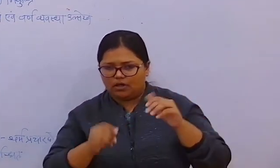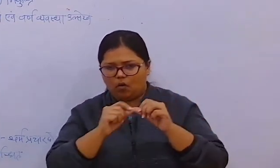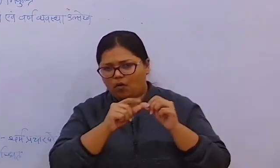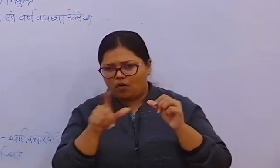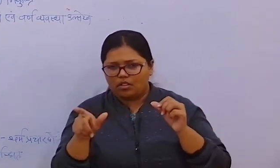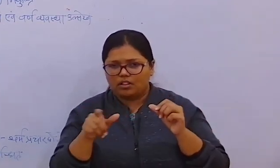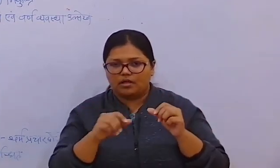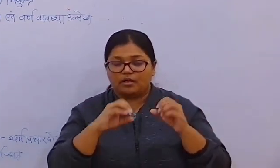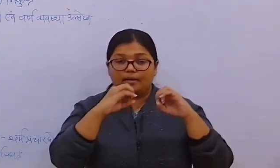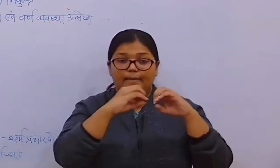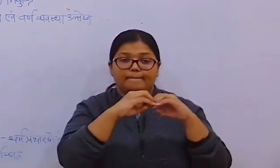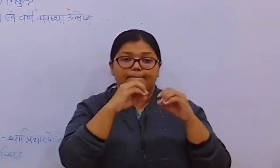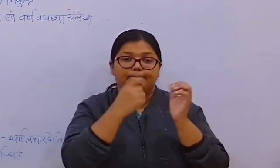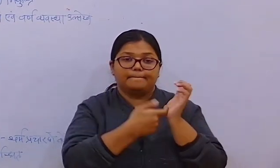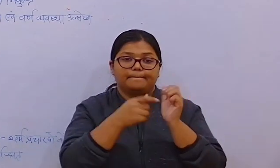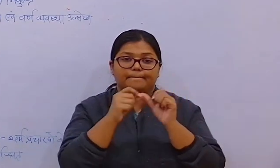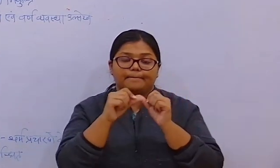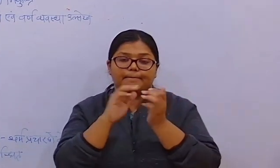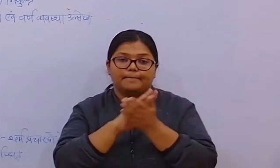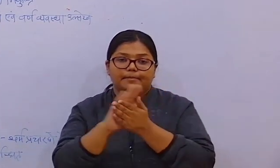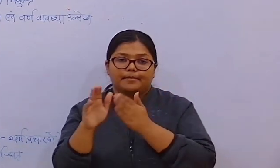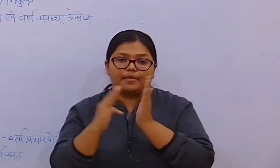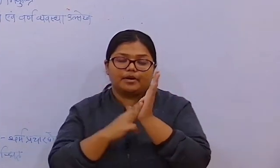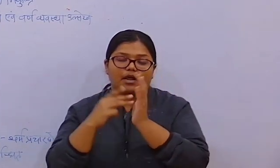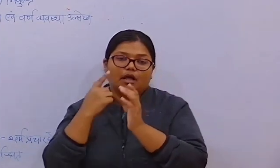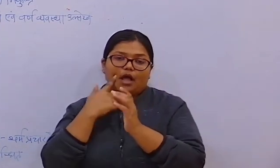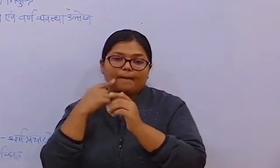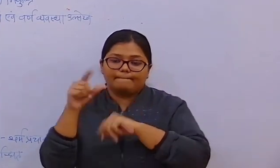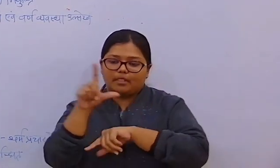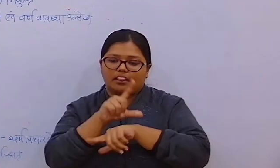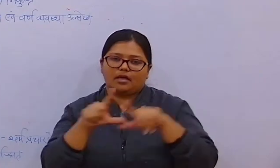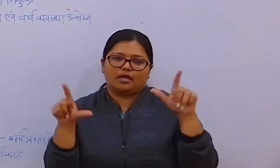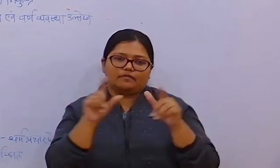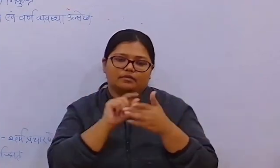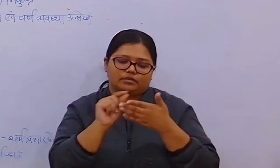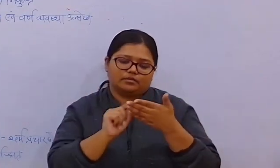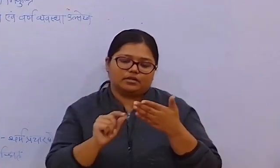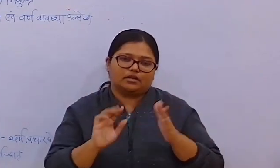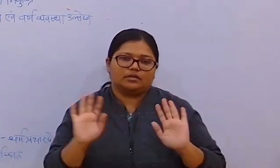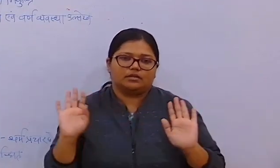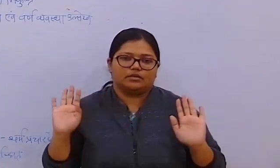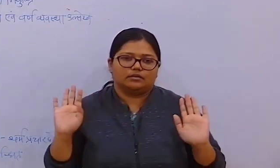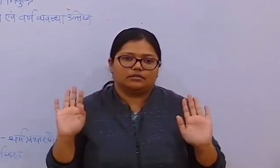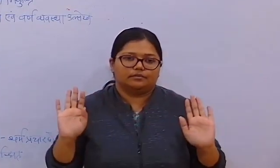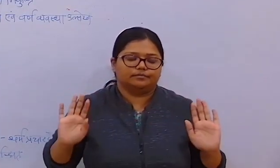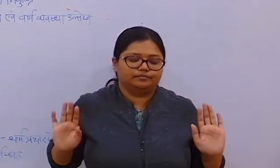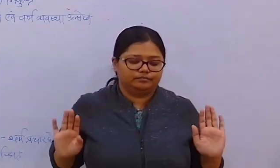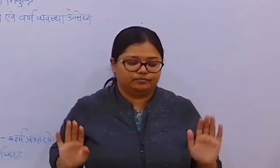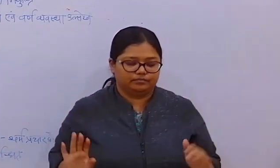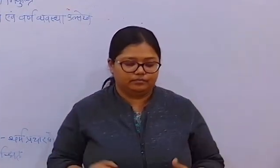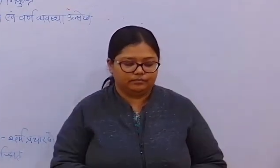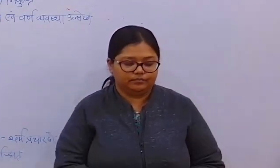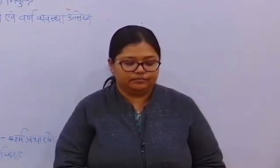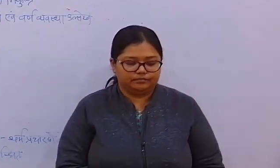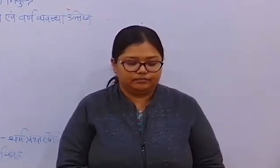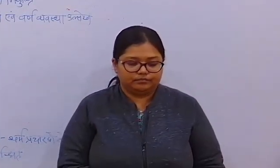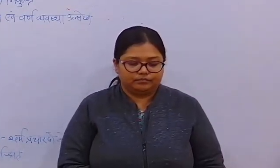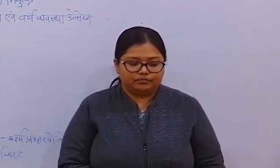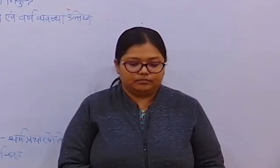अभिलेख ब्राह्मी लिपि में लिखे गए हैं, क्लियर है, बाकी अभिलेख ब्राह्मी लिपि में लिखे गए